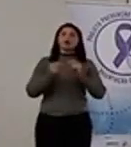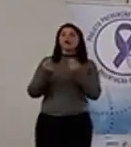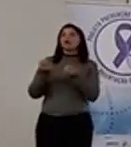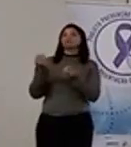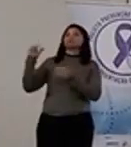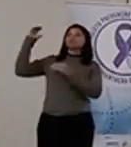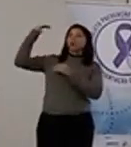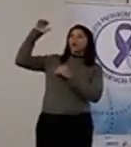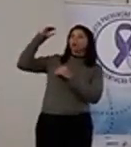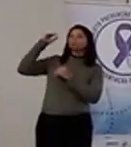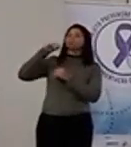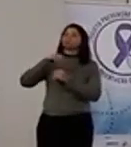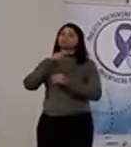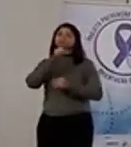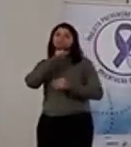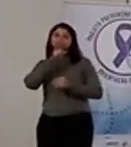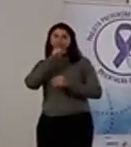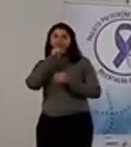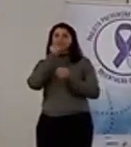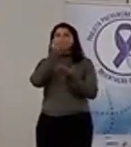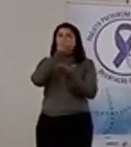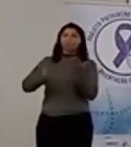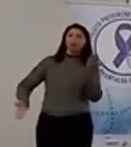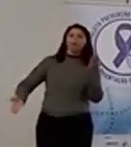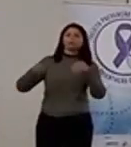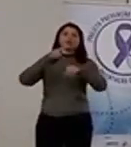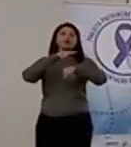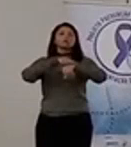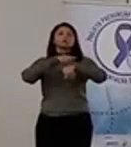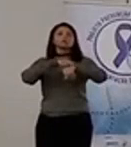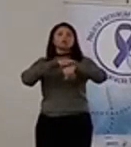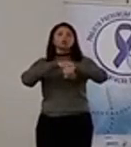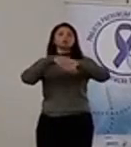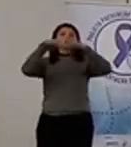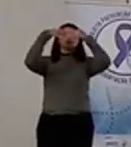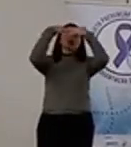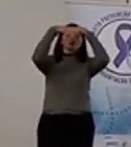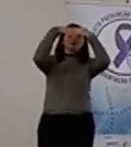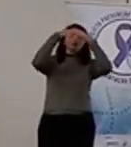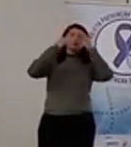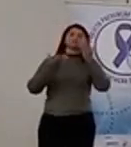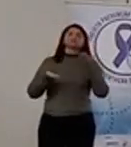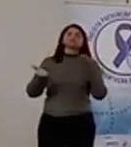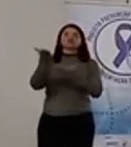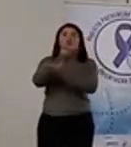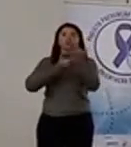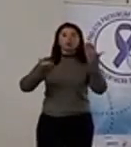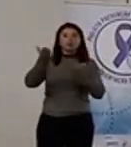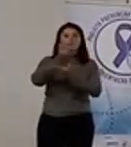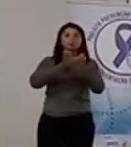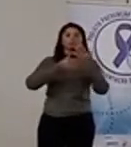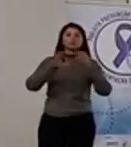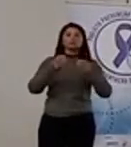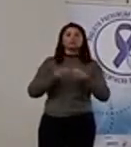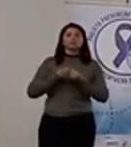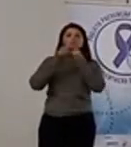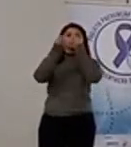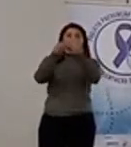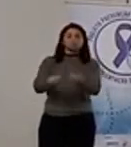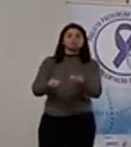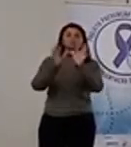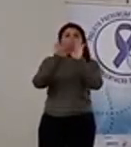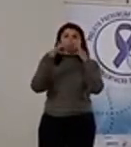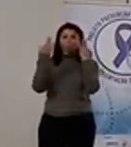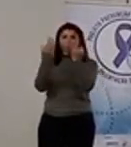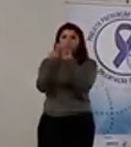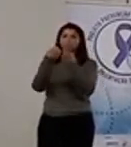tempos que poderiam ter sido refletidos num tratamento disponível, caso houvesse, ou pelo menos de orientação familiar. Porque é